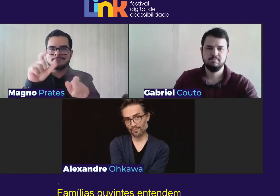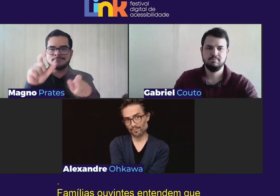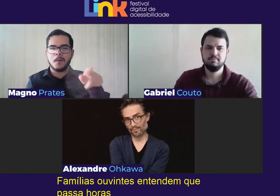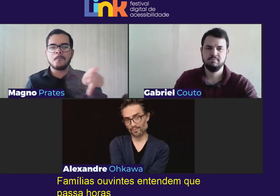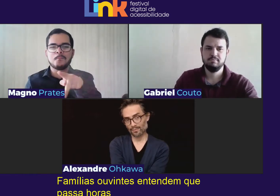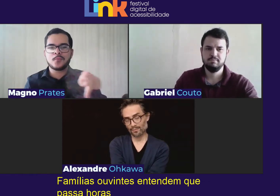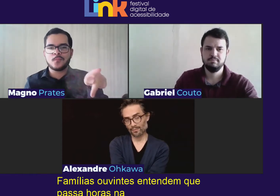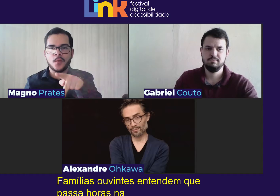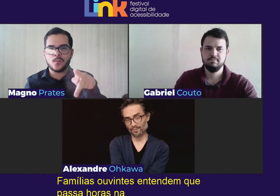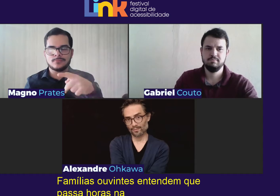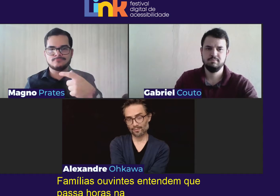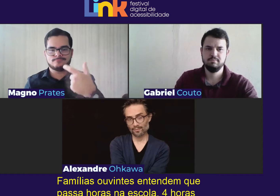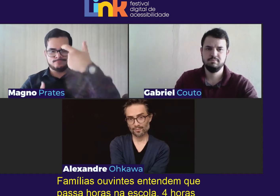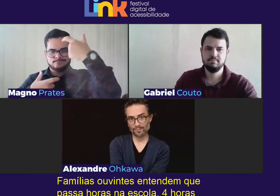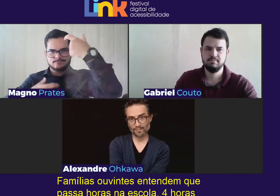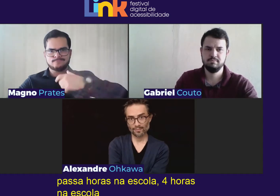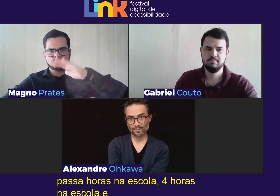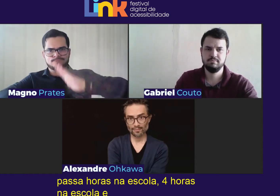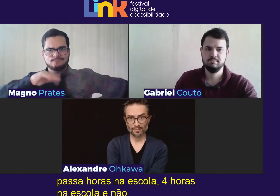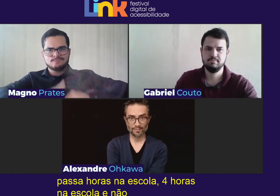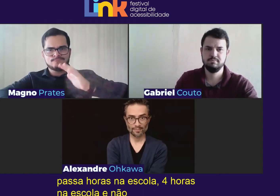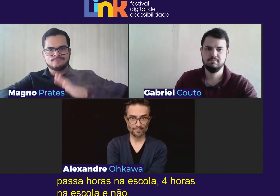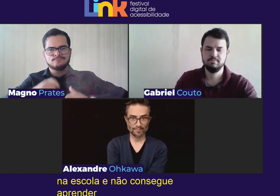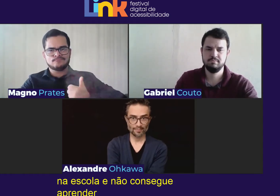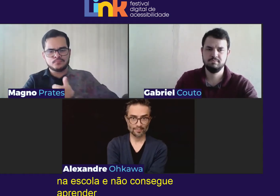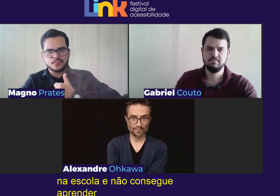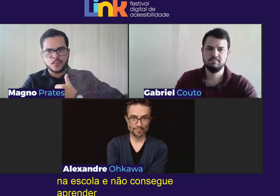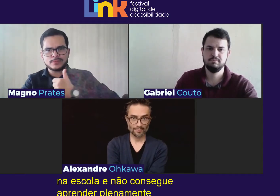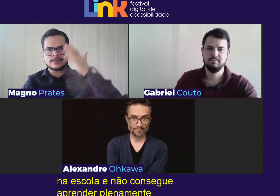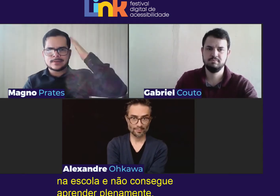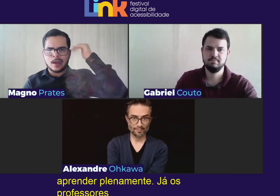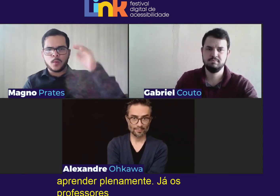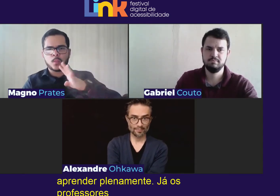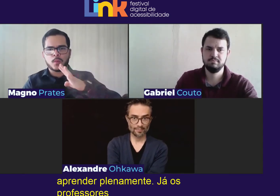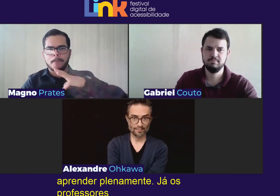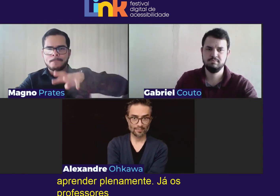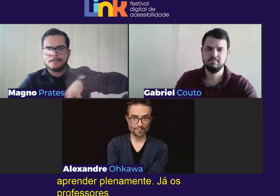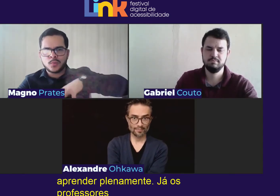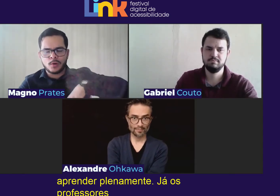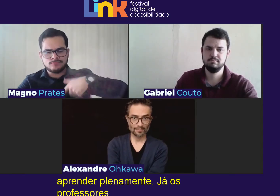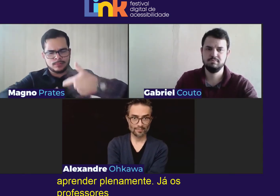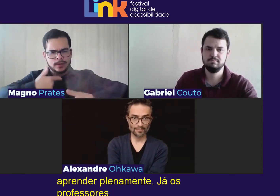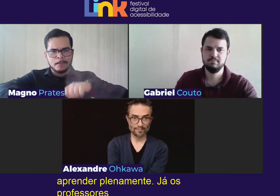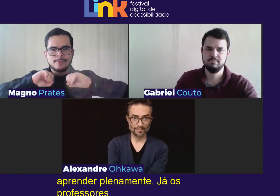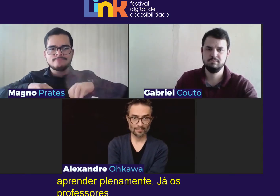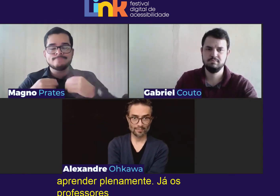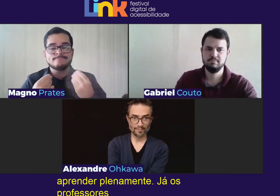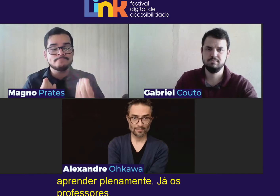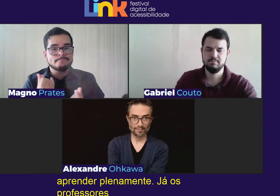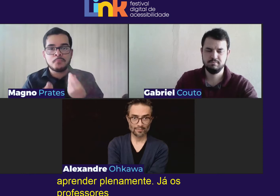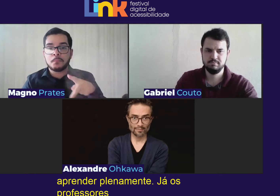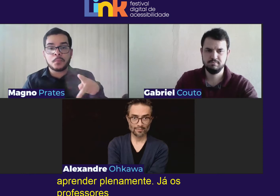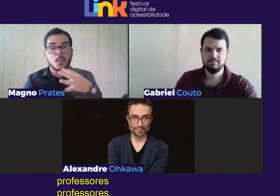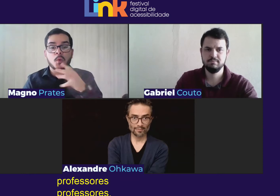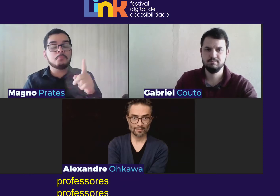plenamente. Já os professores, eles enquanto profissionais, eles conhecem metodologias de